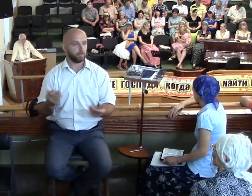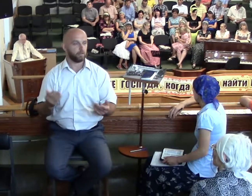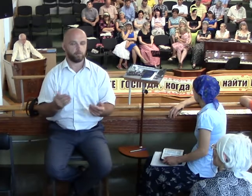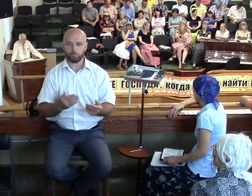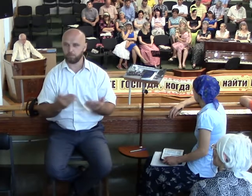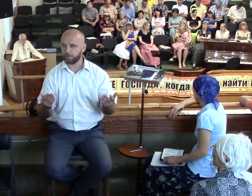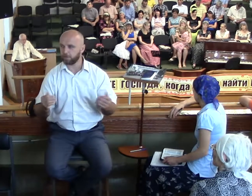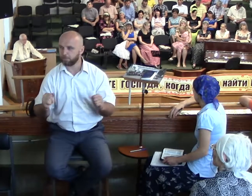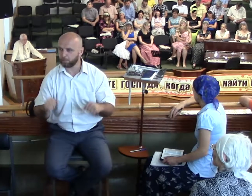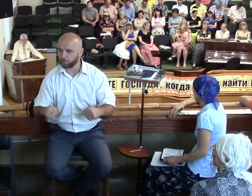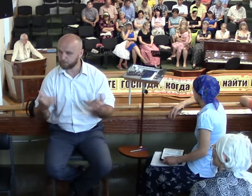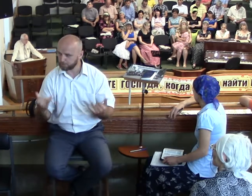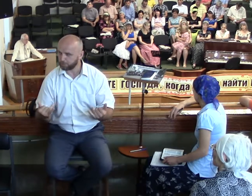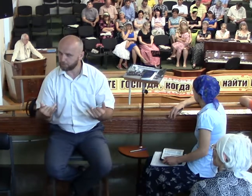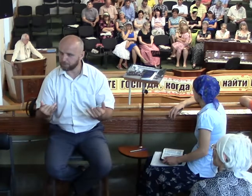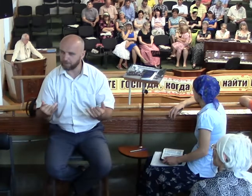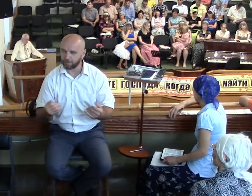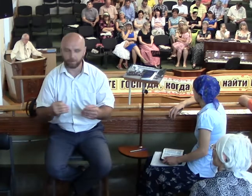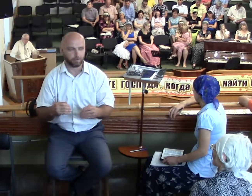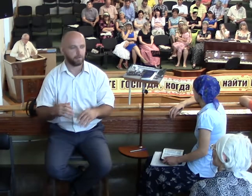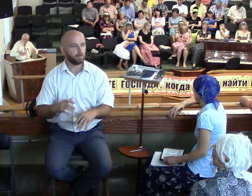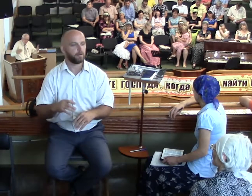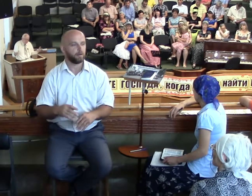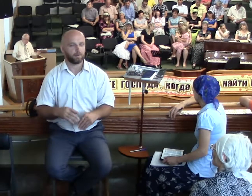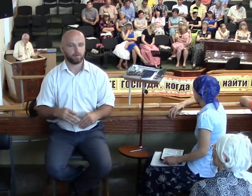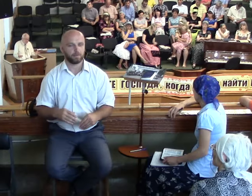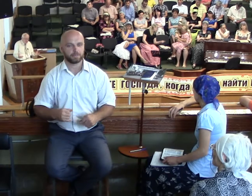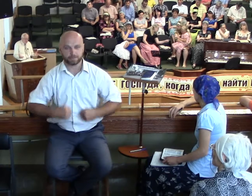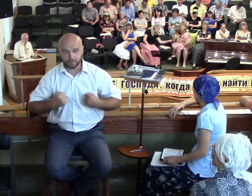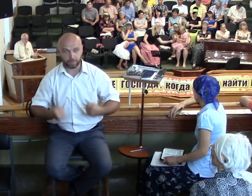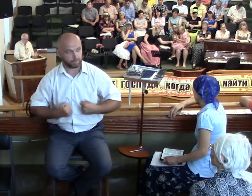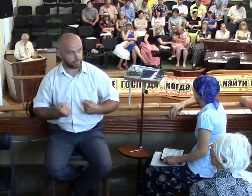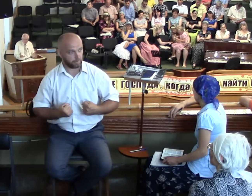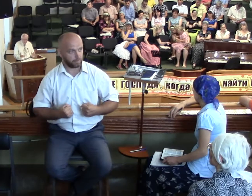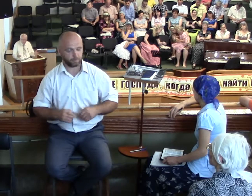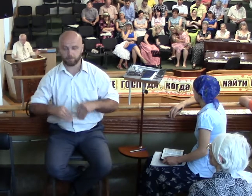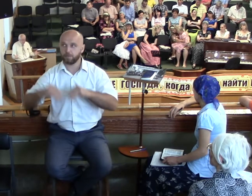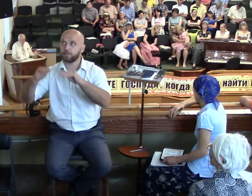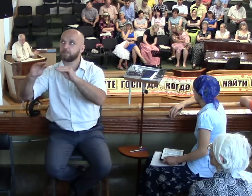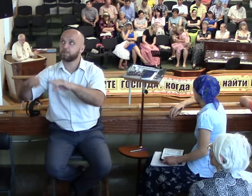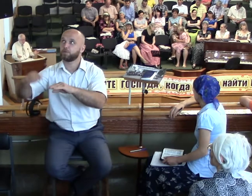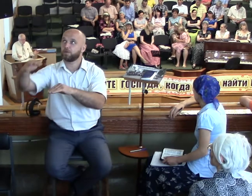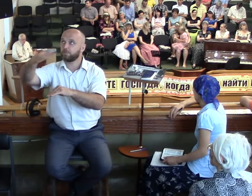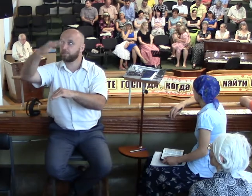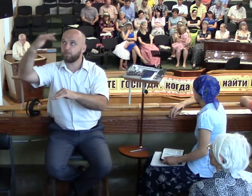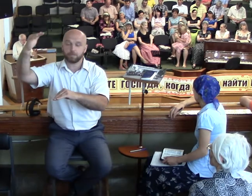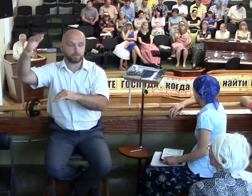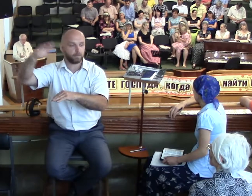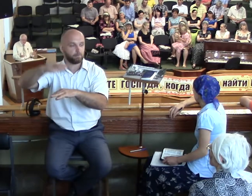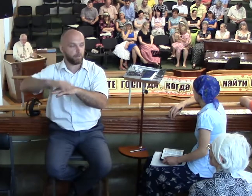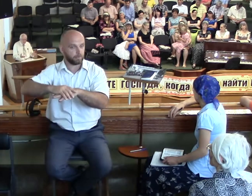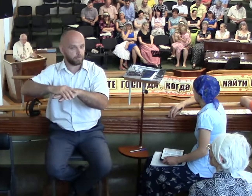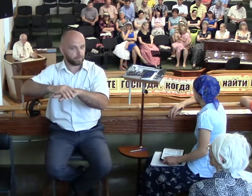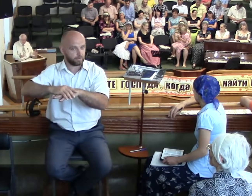обижаться? Тогда скажите, на кого возмущаться, что у тебя все пропало? Ведь